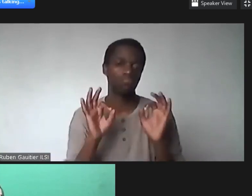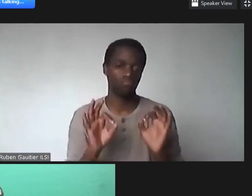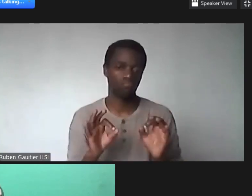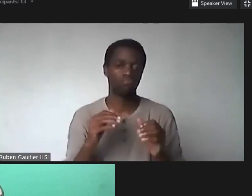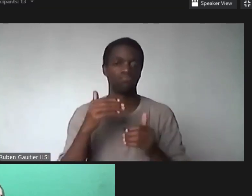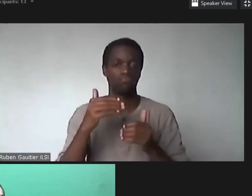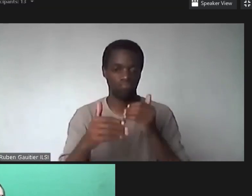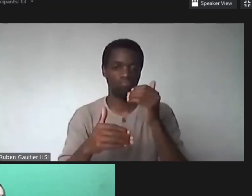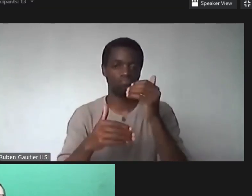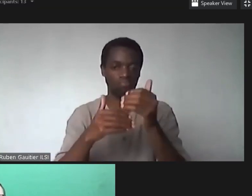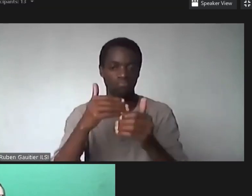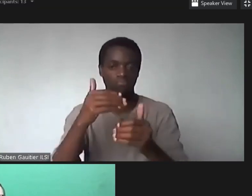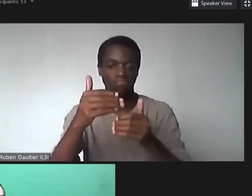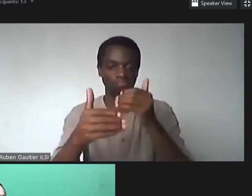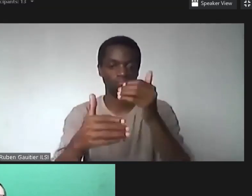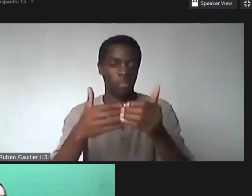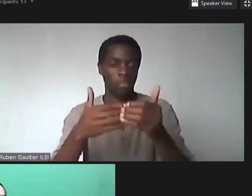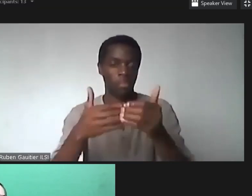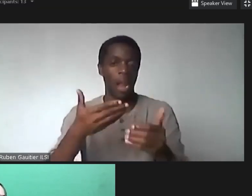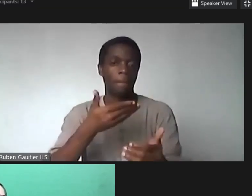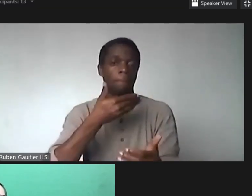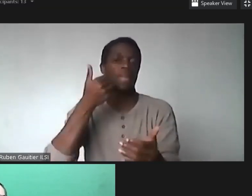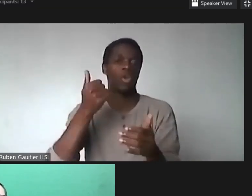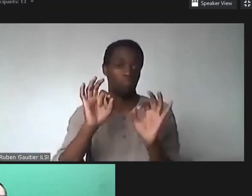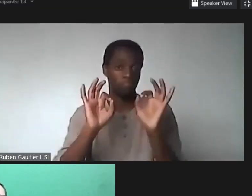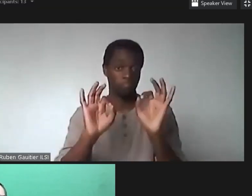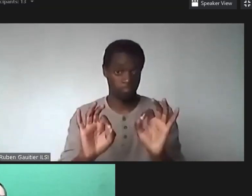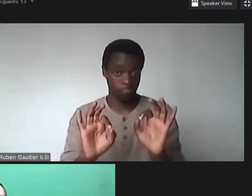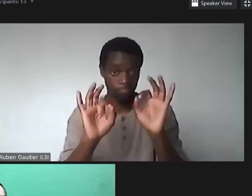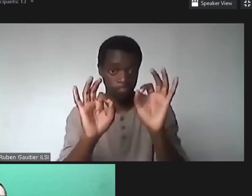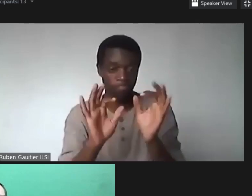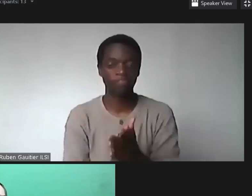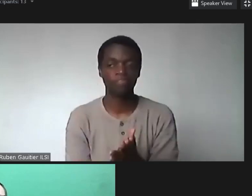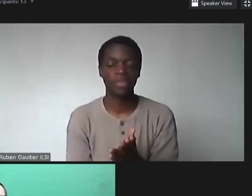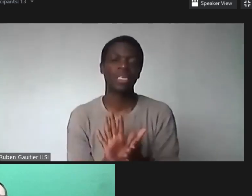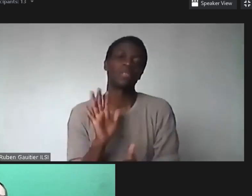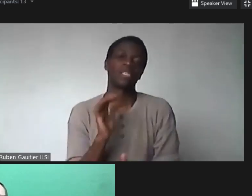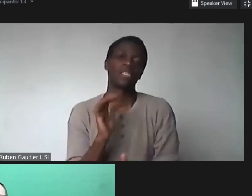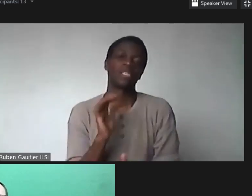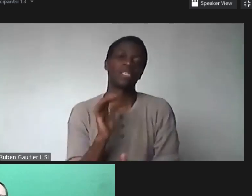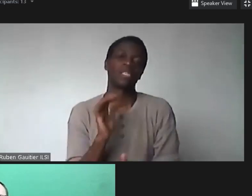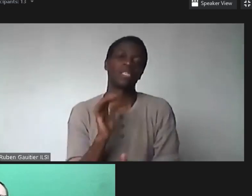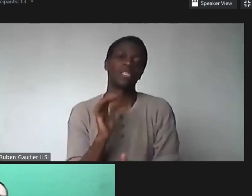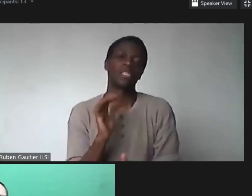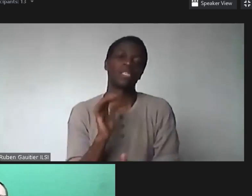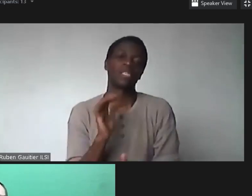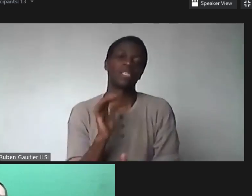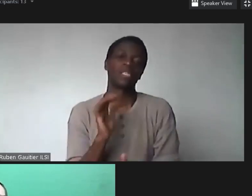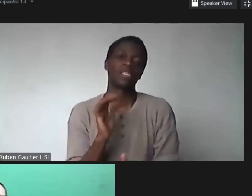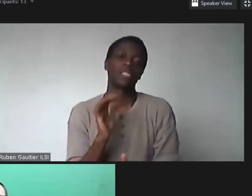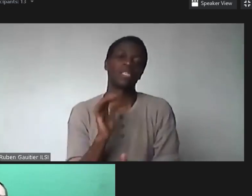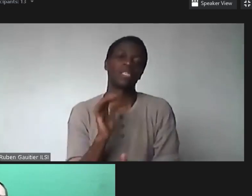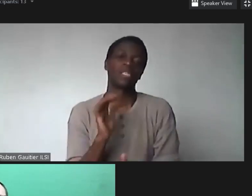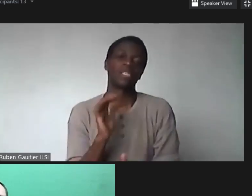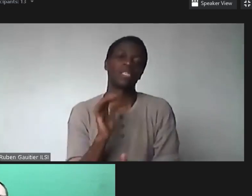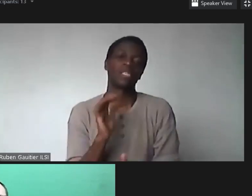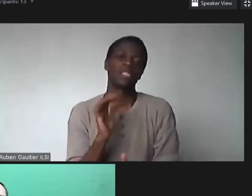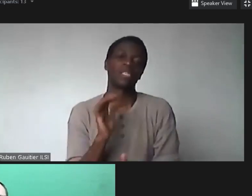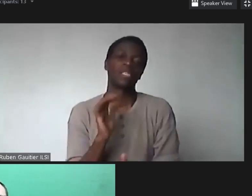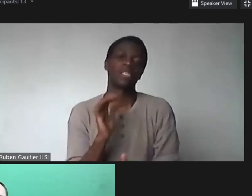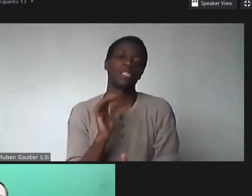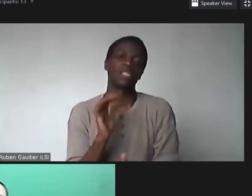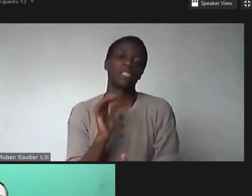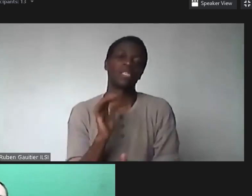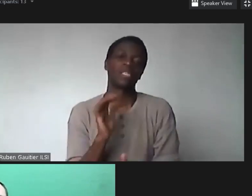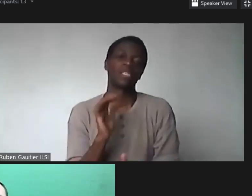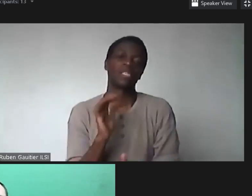Bueno, muchas gracias a Gabriela, Celeste. Bueno, lamentablemente no vamos a poder contestar las preguntas porque ya tenemos el tiempo encima y